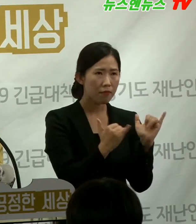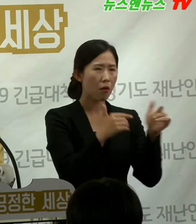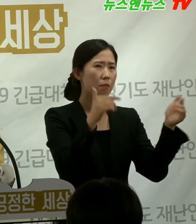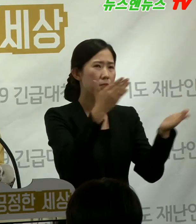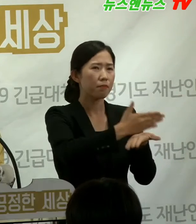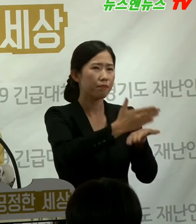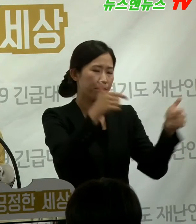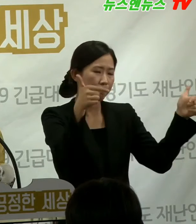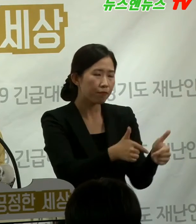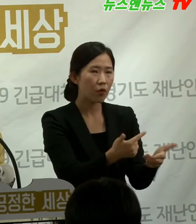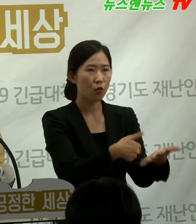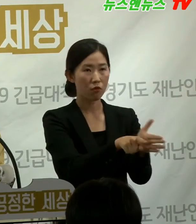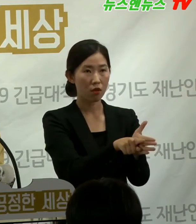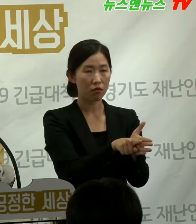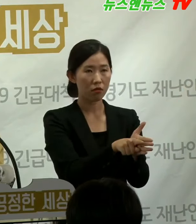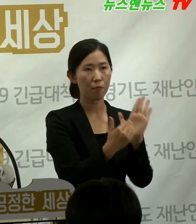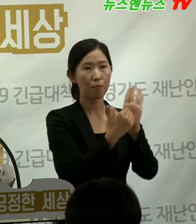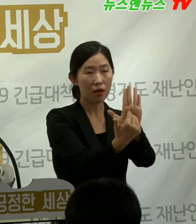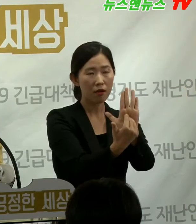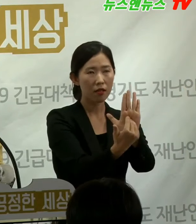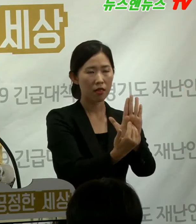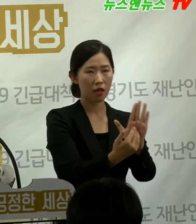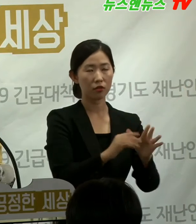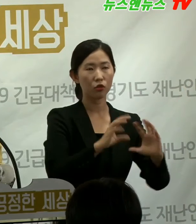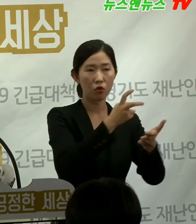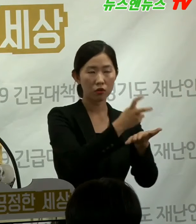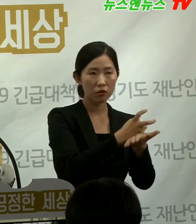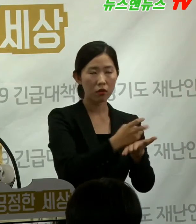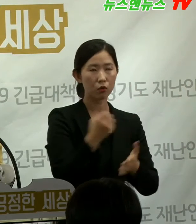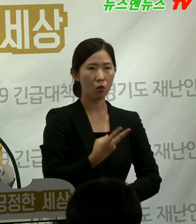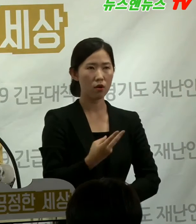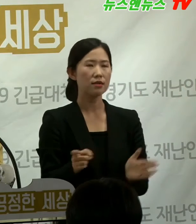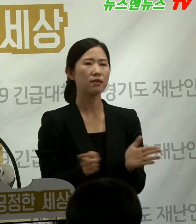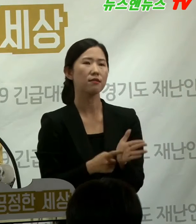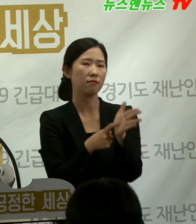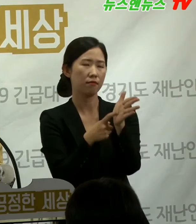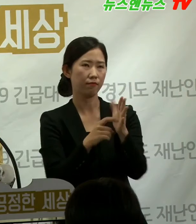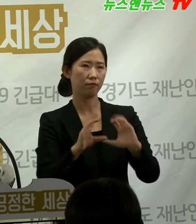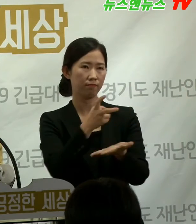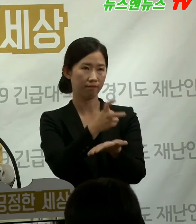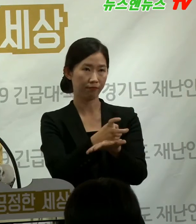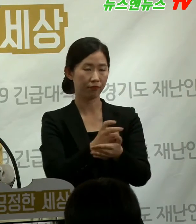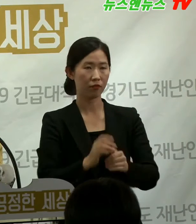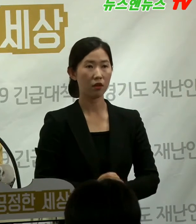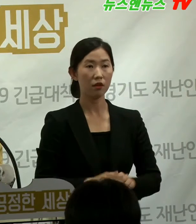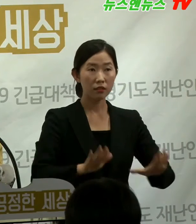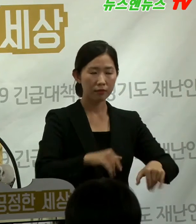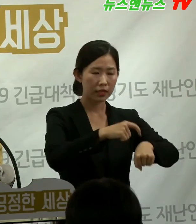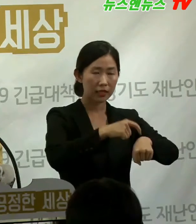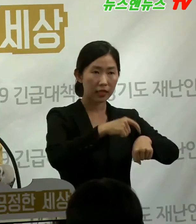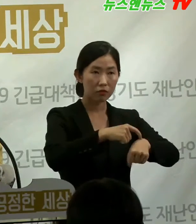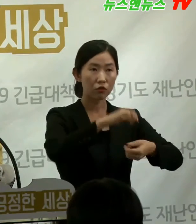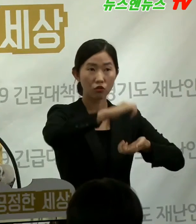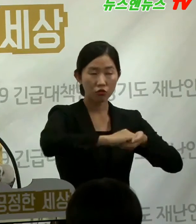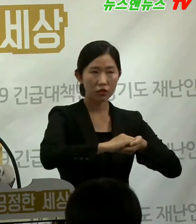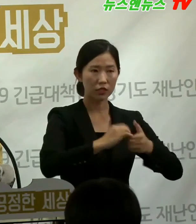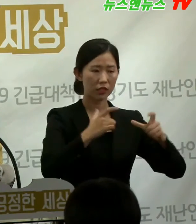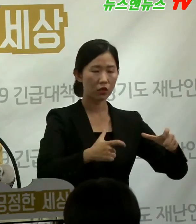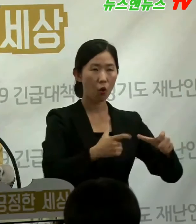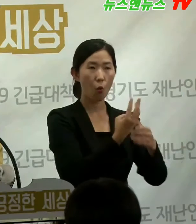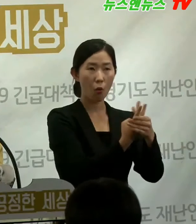응급수요 같은 경제정책입니다. 사용기한이 정해진 지역화폐나 바우처로 지급해서